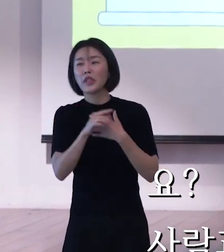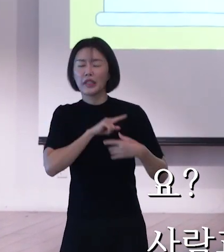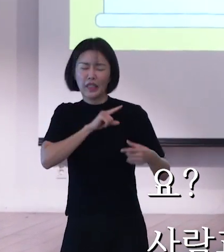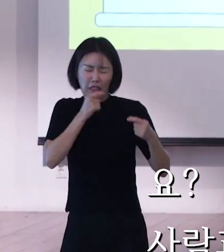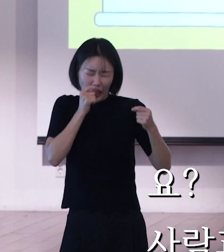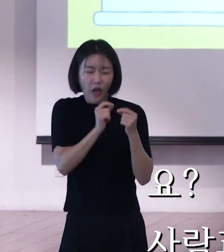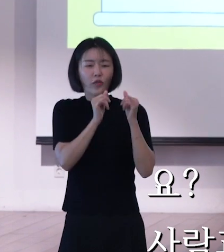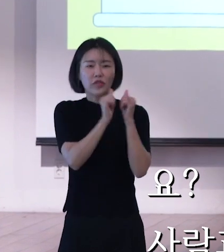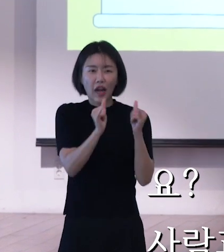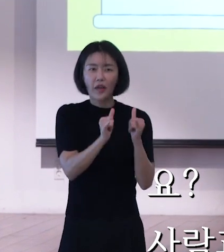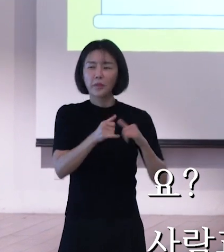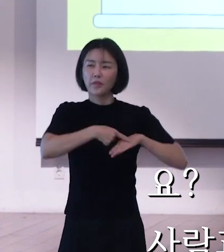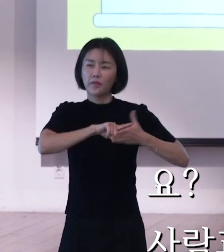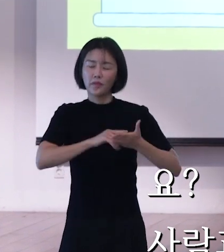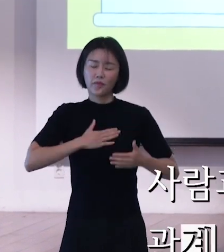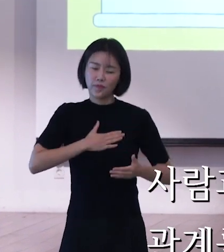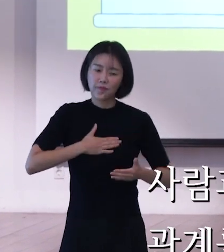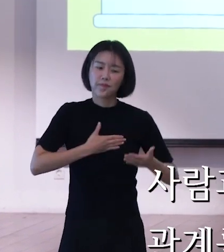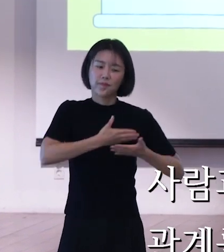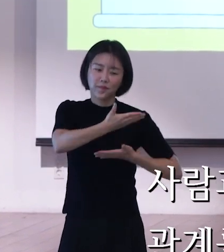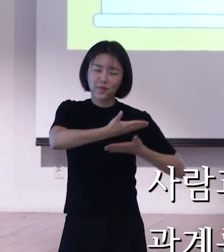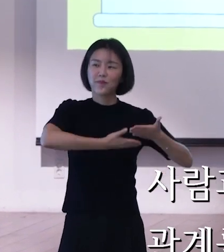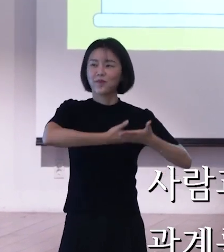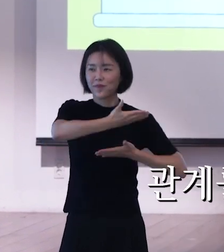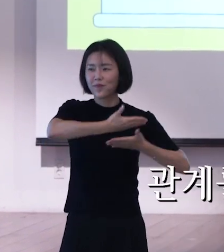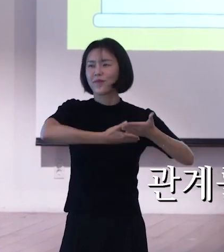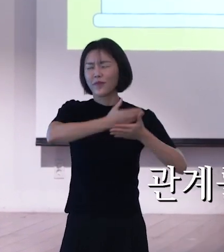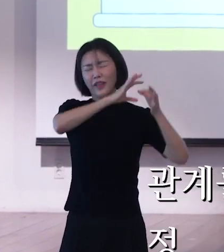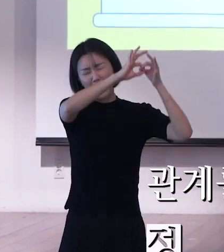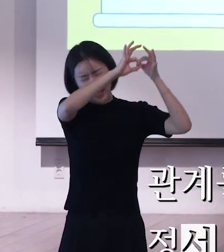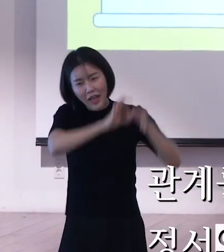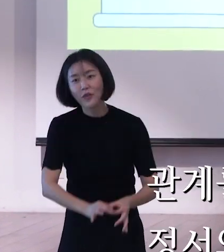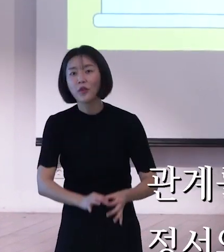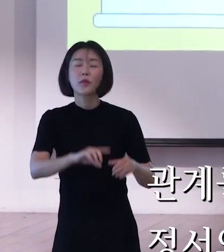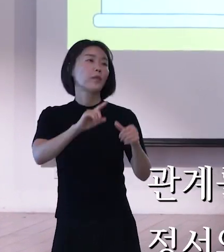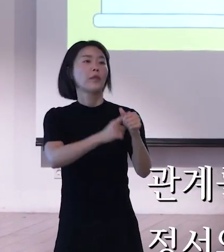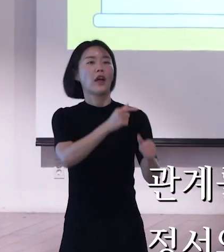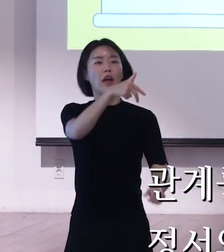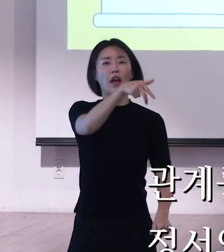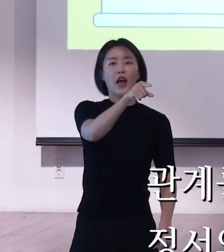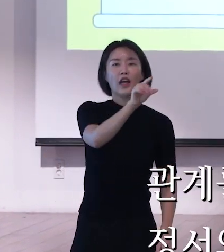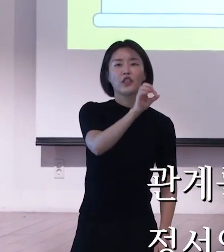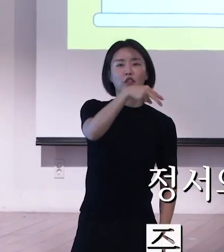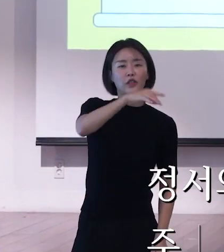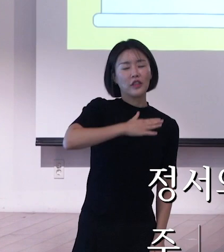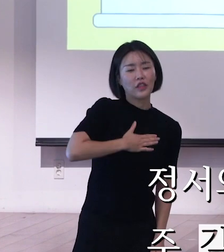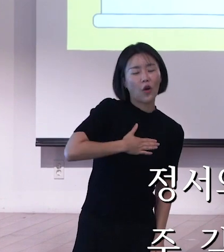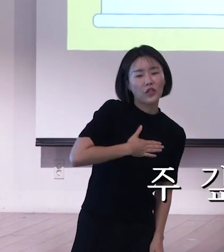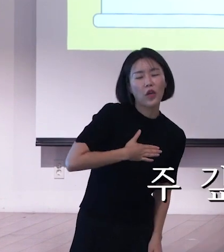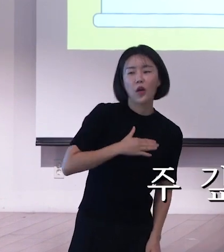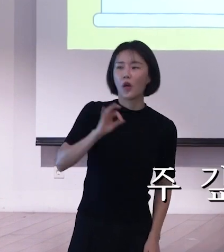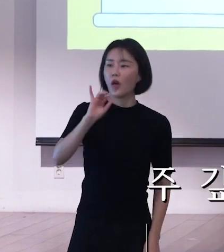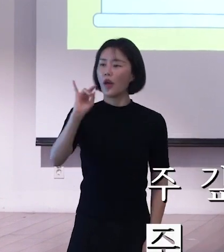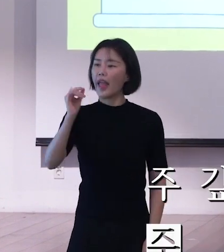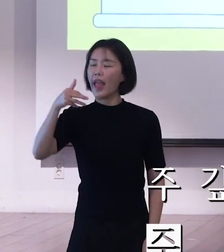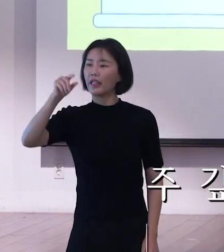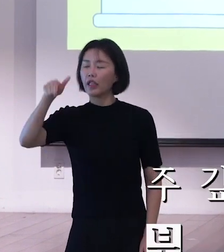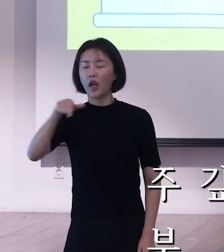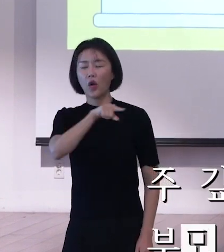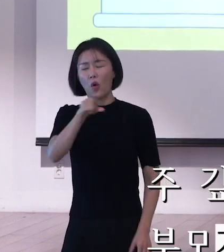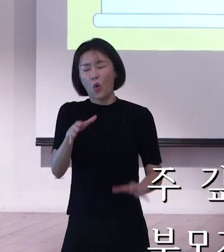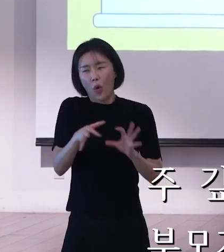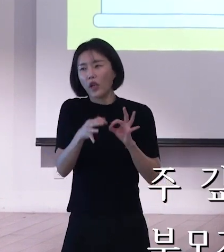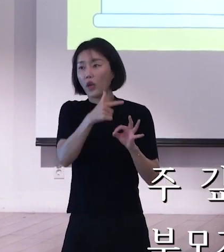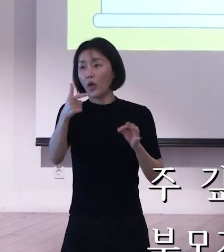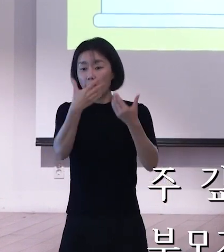지속적인 정서적 관계를 말합니다. 정서하고 애착은 관계가 아주 깊습니다. 부모가